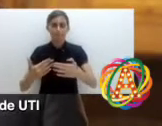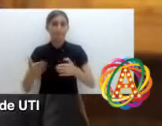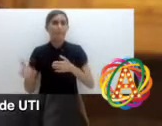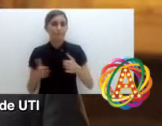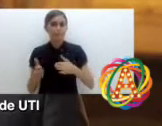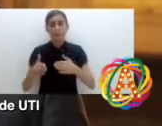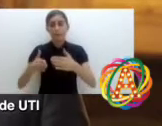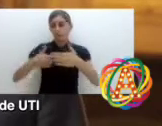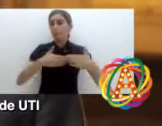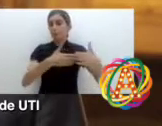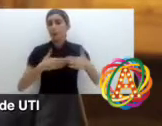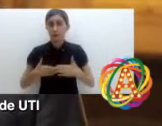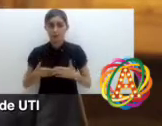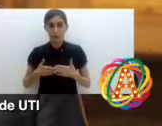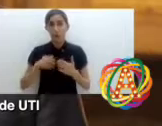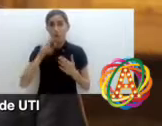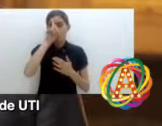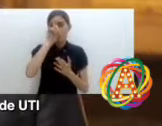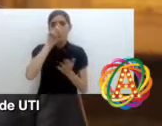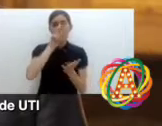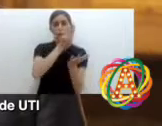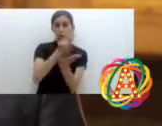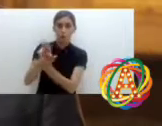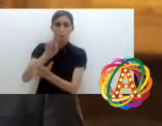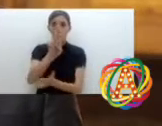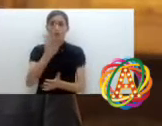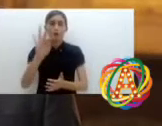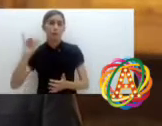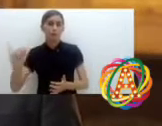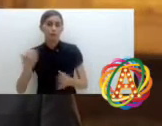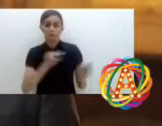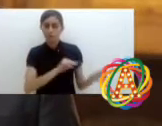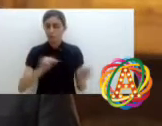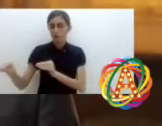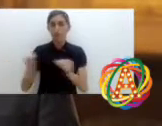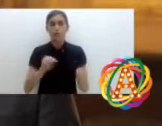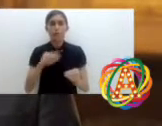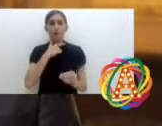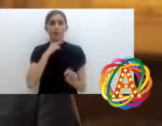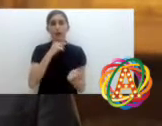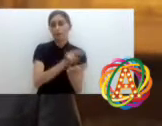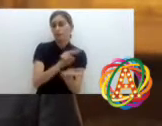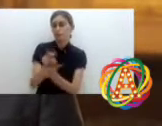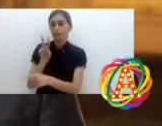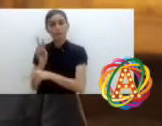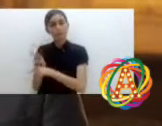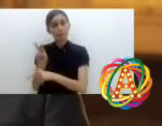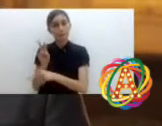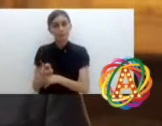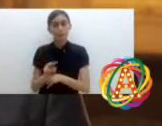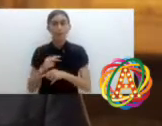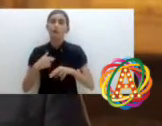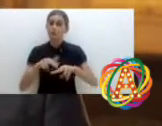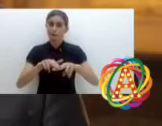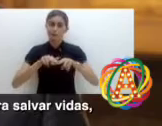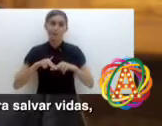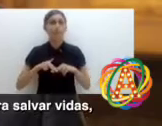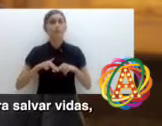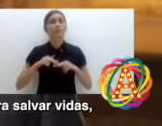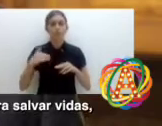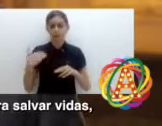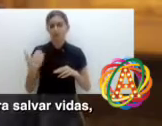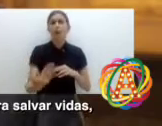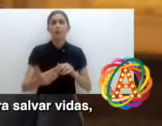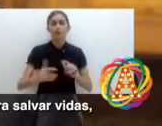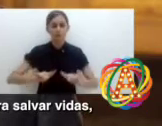é mais tempo entre a solicitação de um leito de UTI e a transferência dos pacientes para uma vaga de terapia intensiva. Por